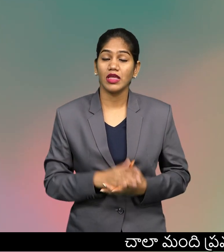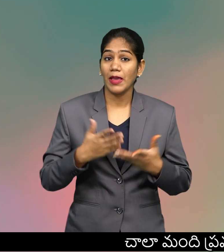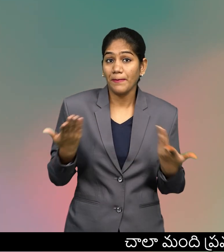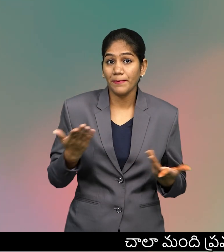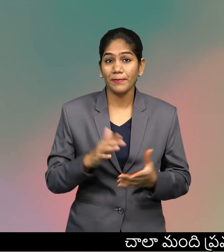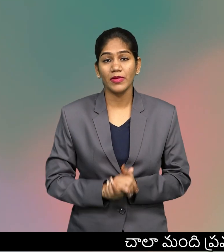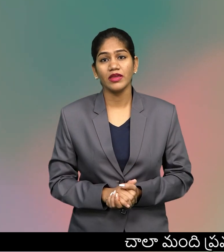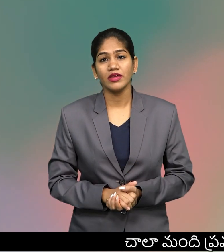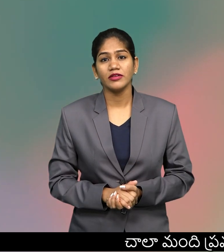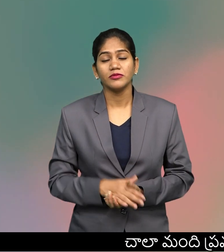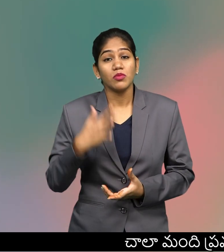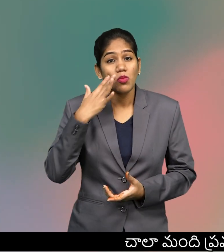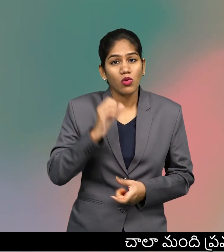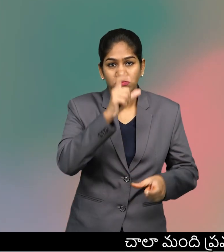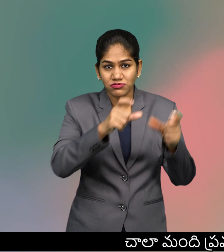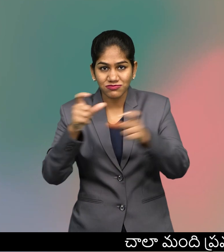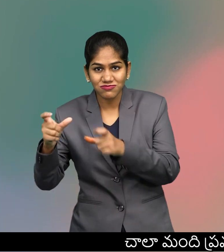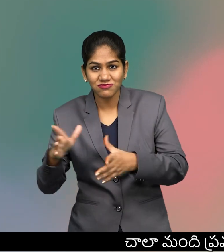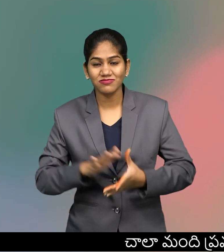చాలామంది ప్రముఖ అమెరికన్లు అమెరికాలో